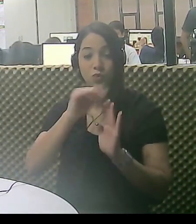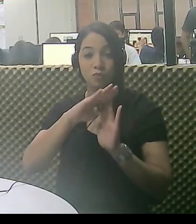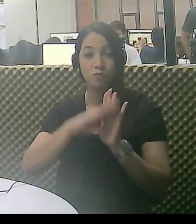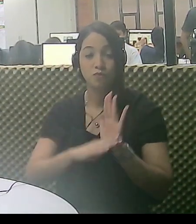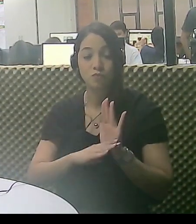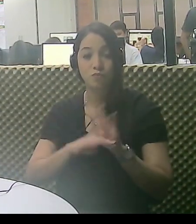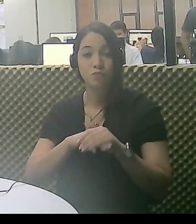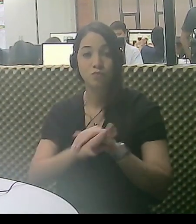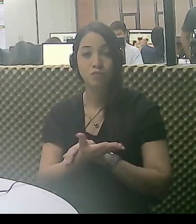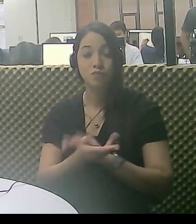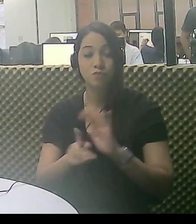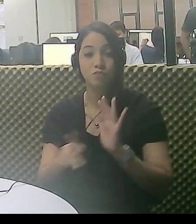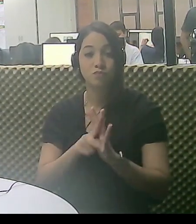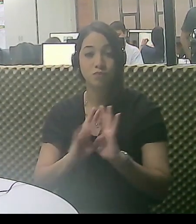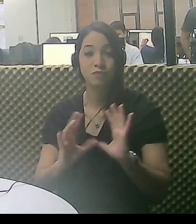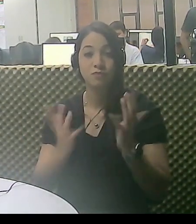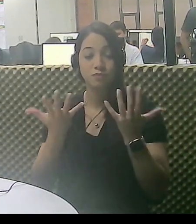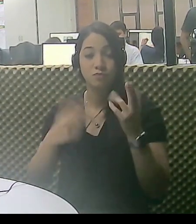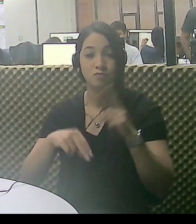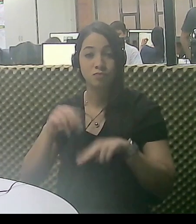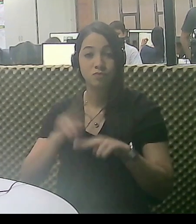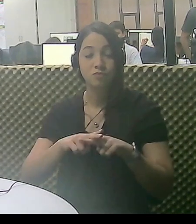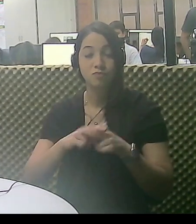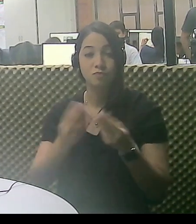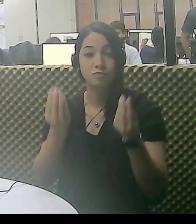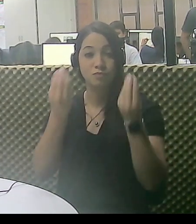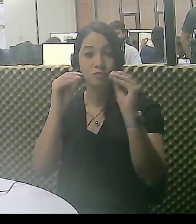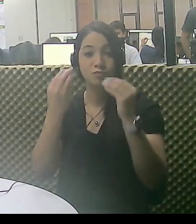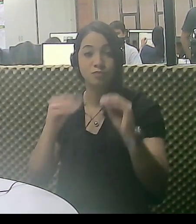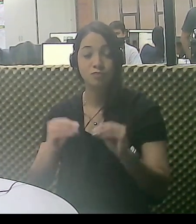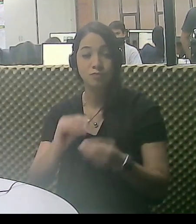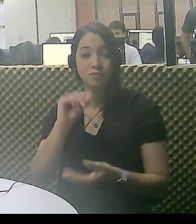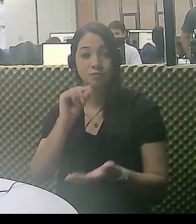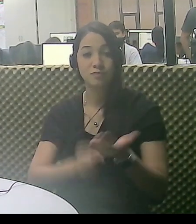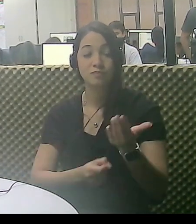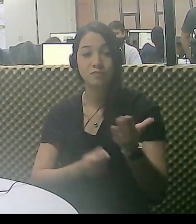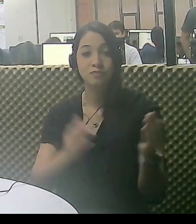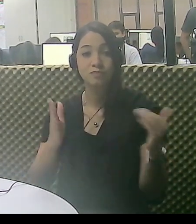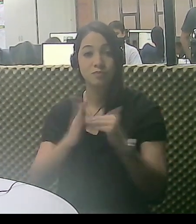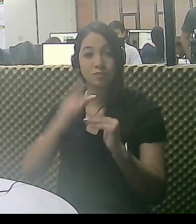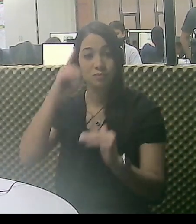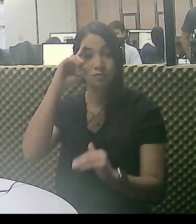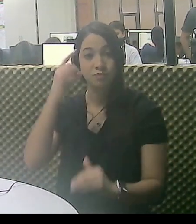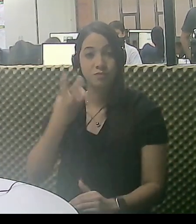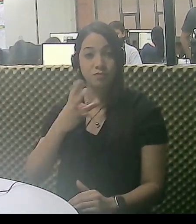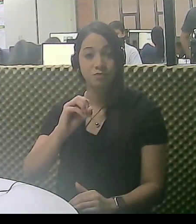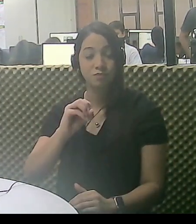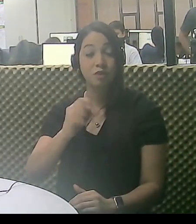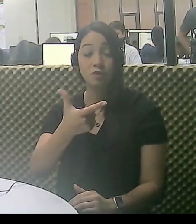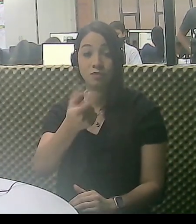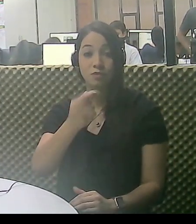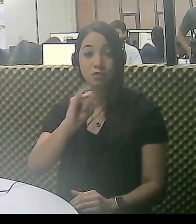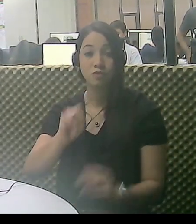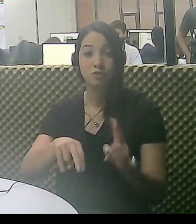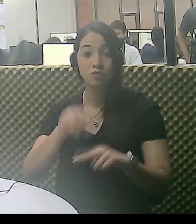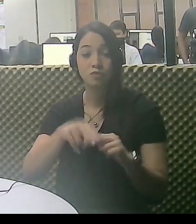típicas do período junino para compor a publicação. As inscrições vão até o dia 20 de junho pelo e-mail